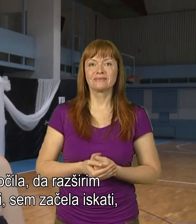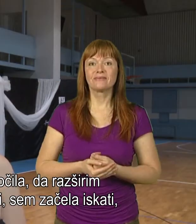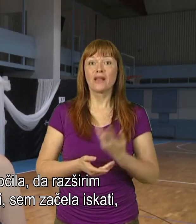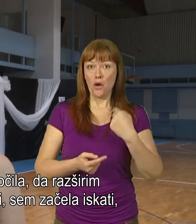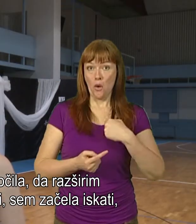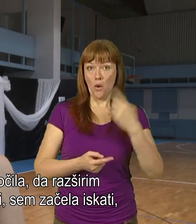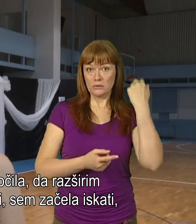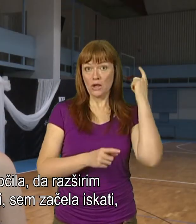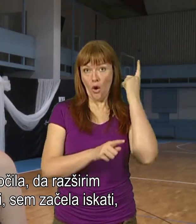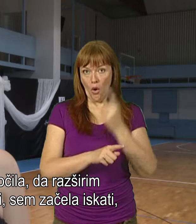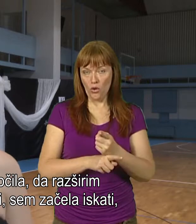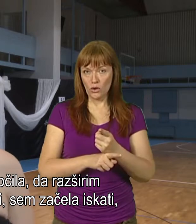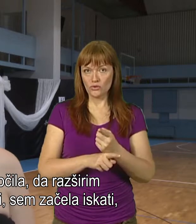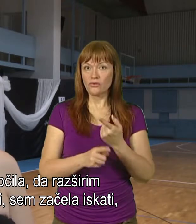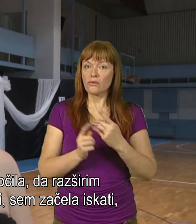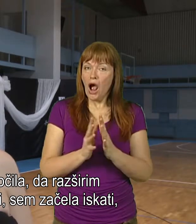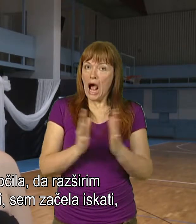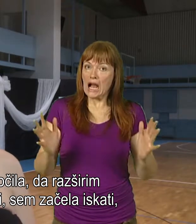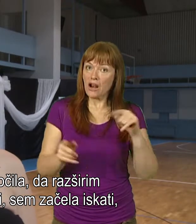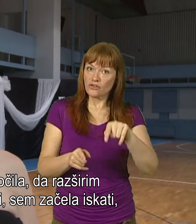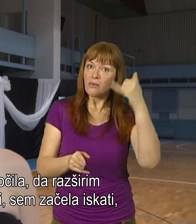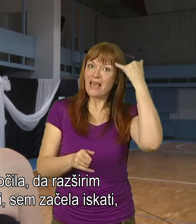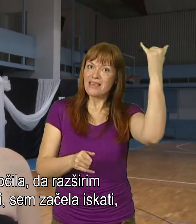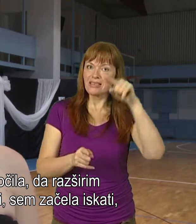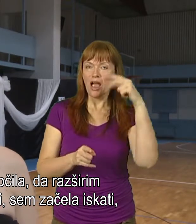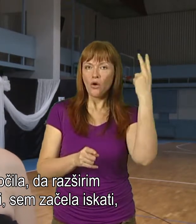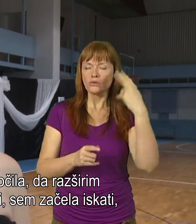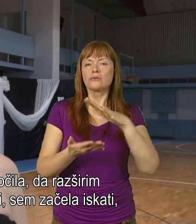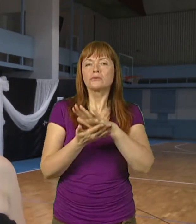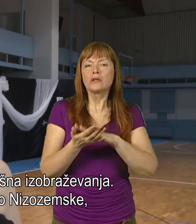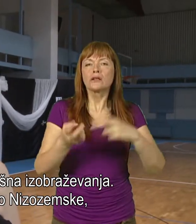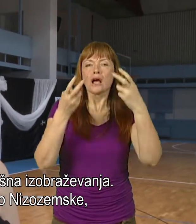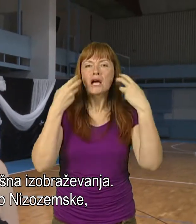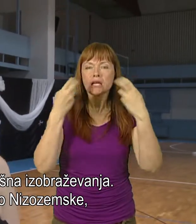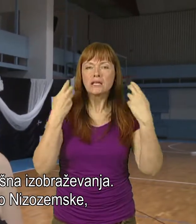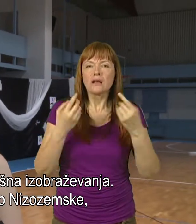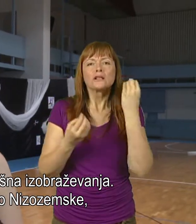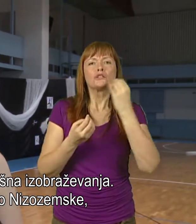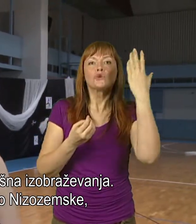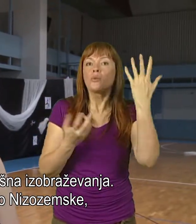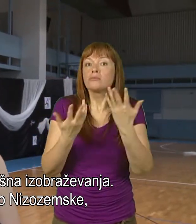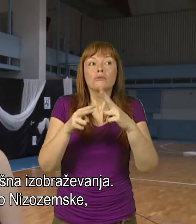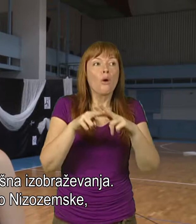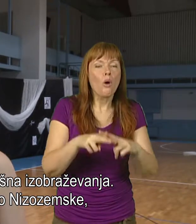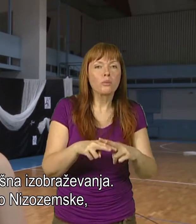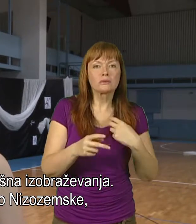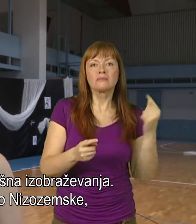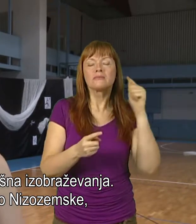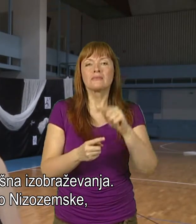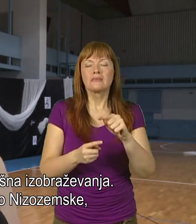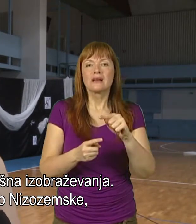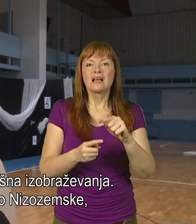Sem se odločila, da razširim to idejo v Sloveniji, sem začela iskati, kakšna taka izobraževanja obstajajo in tako sem prišla do